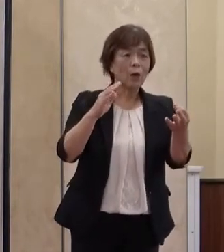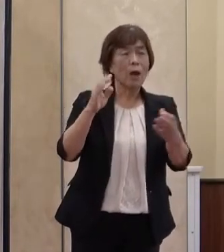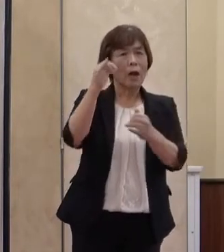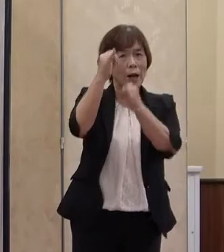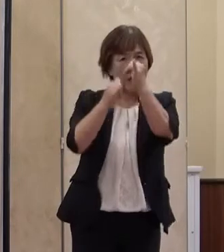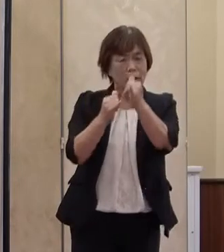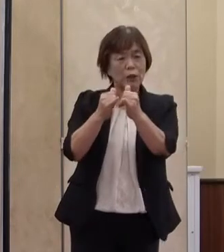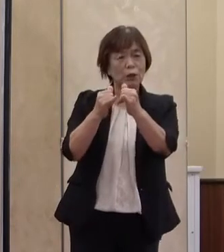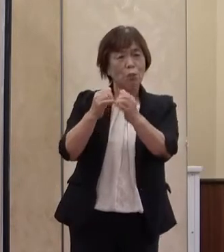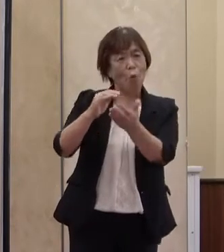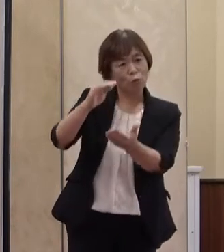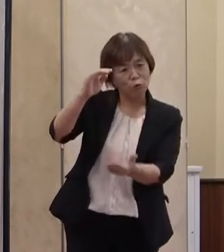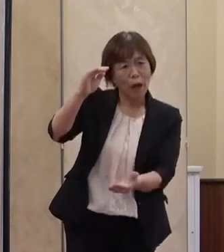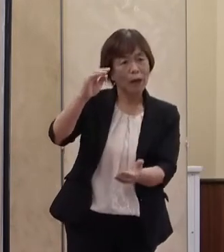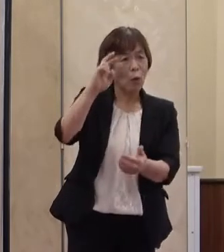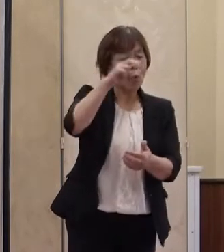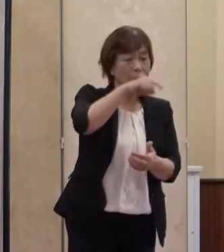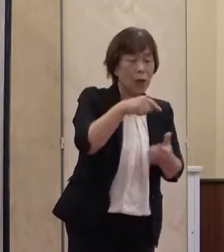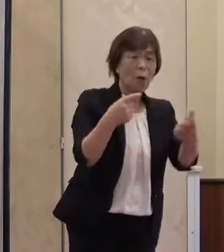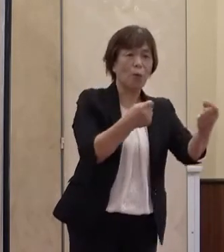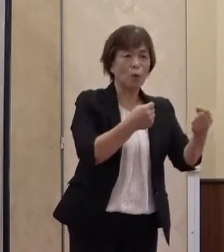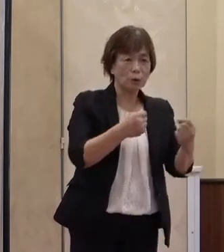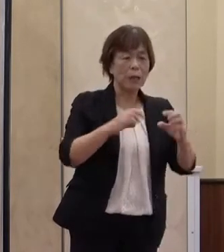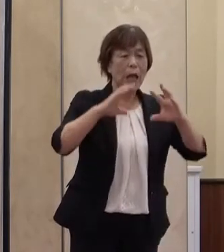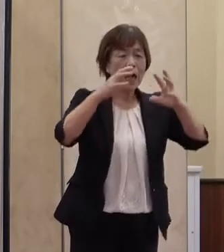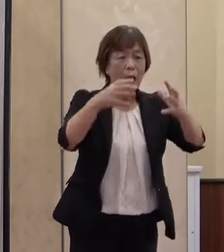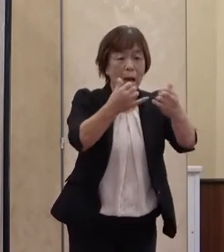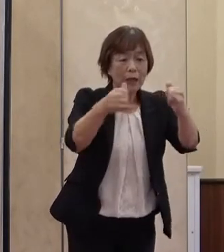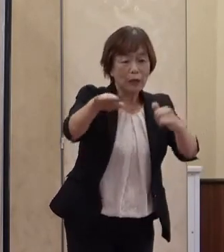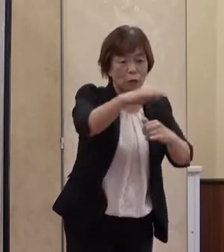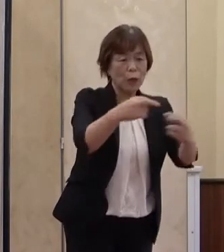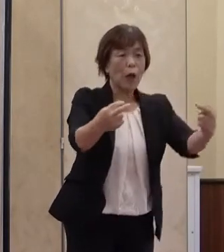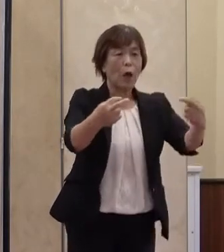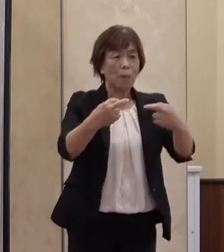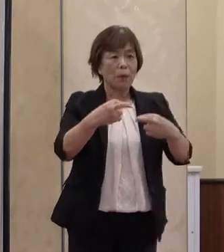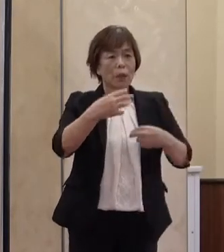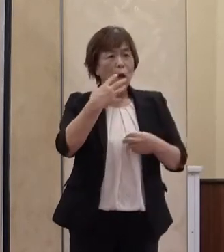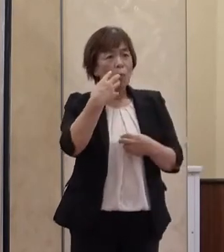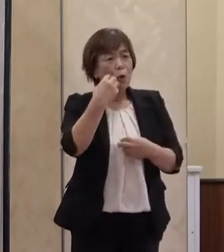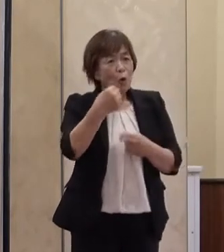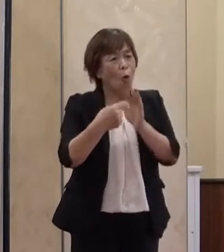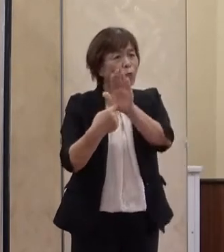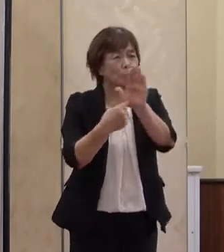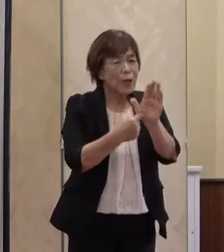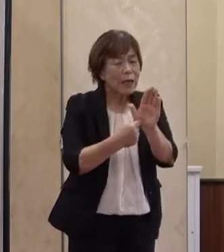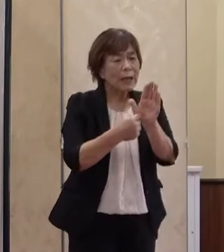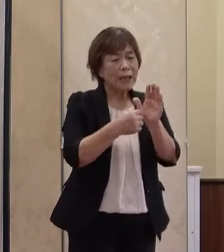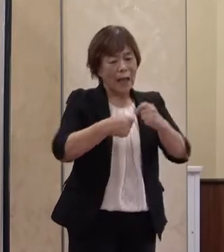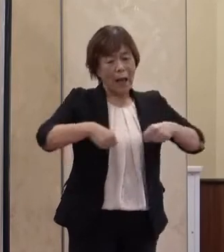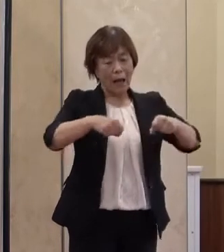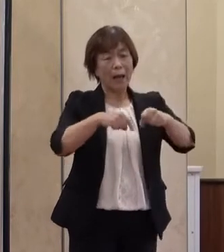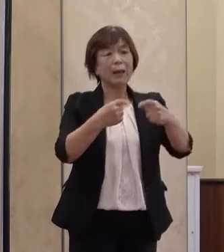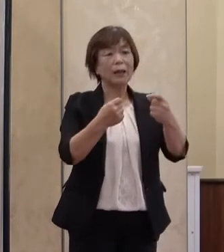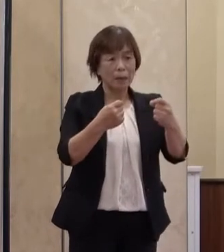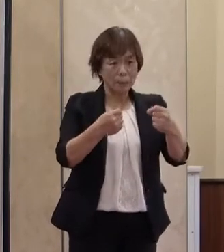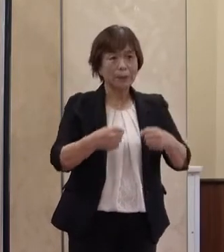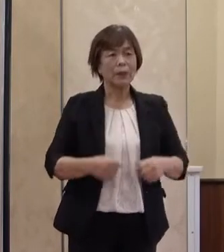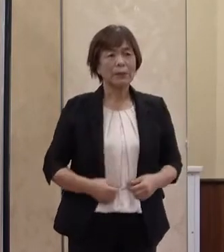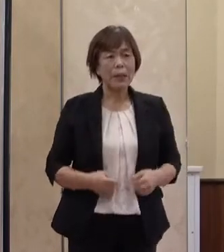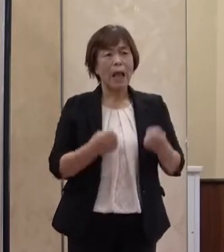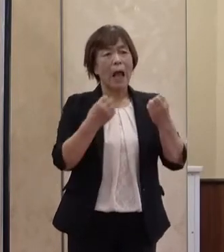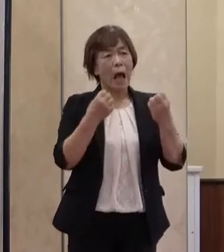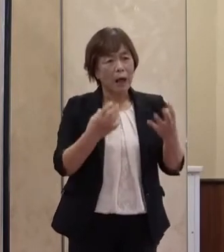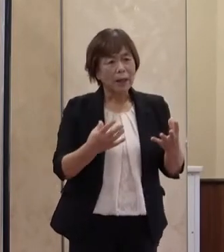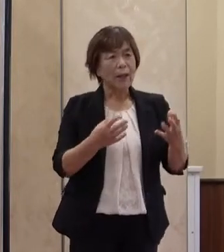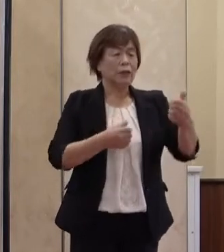阪自身も歴史も深いし、そういった意味で海外から見て非常に魅力的なエリアです。で、もともと民で育った町ですから、新たなことにもチ